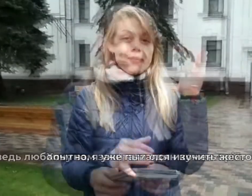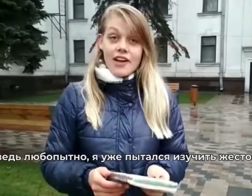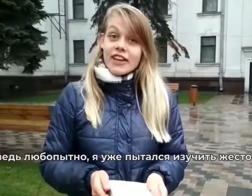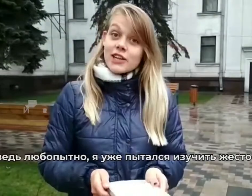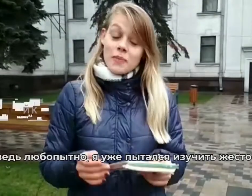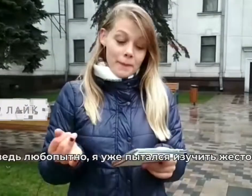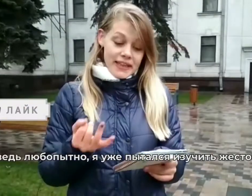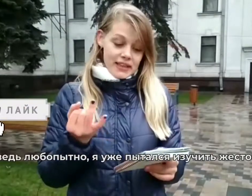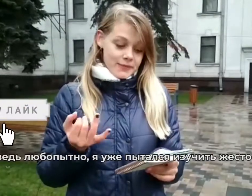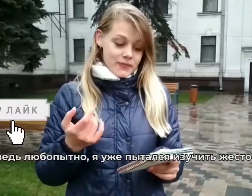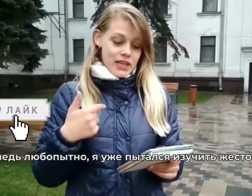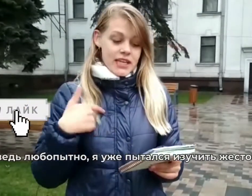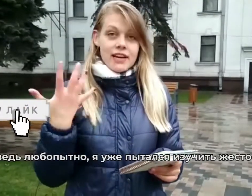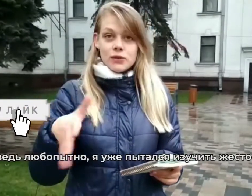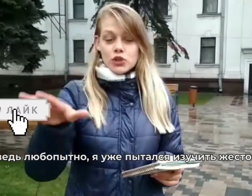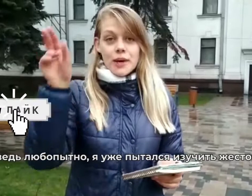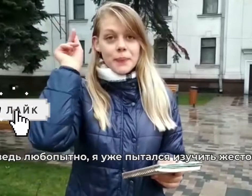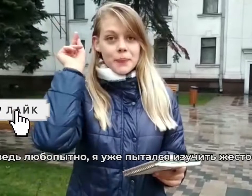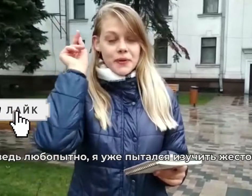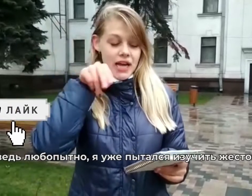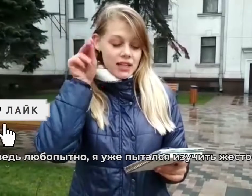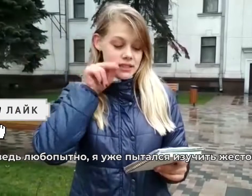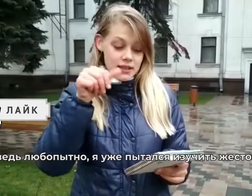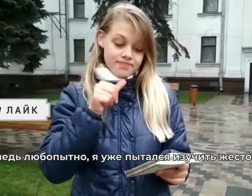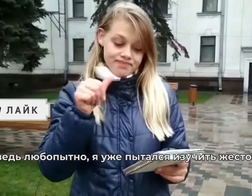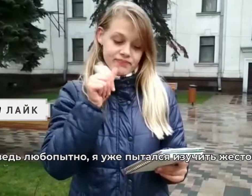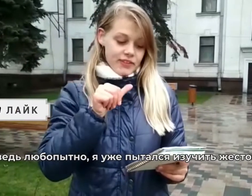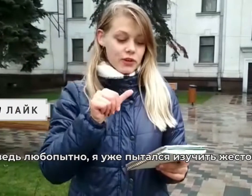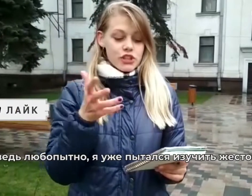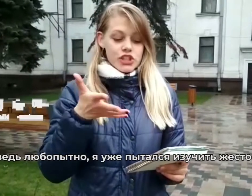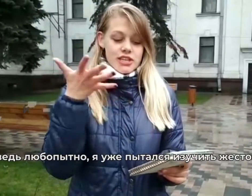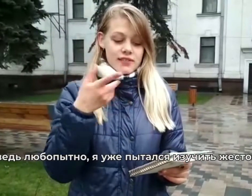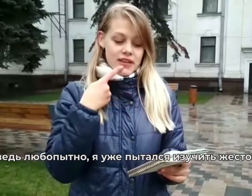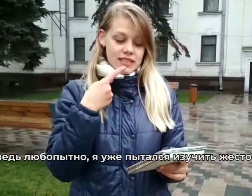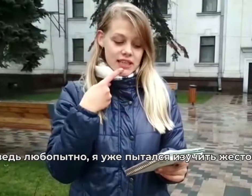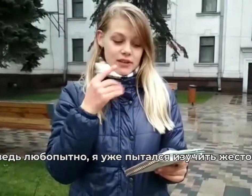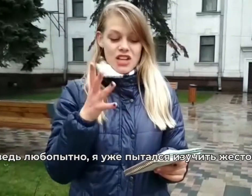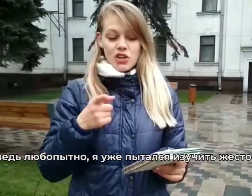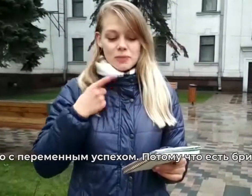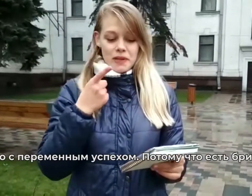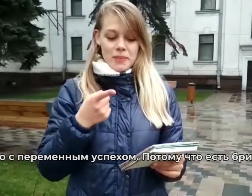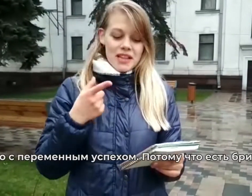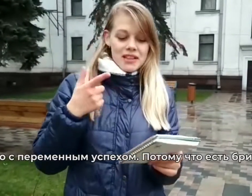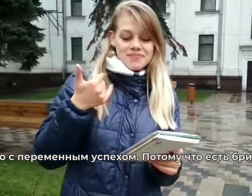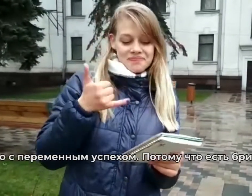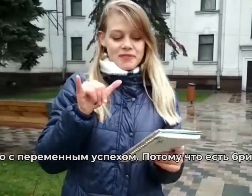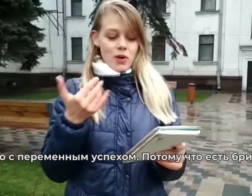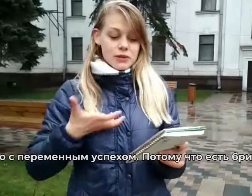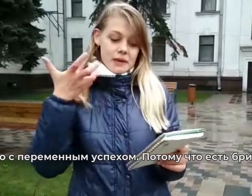А від любопитно. Я вже питався вивчити жестовий язик, но з перемінним